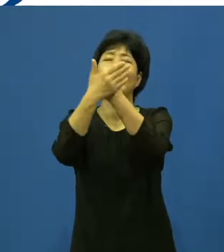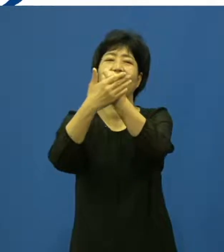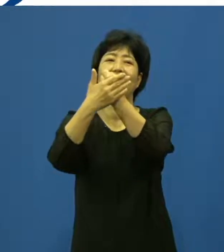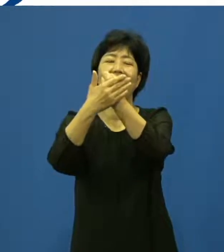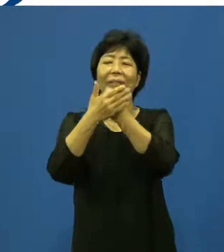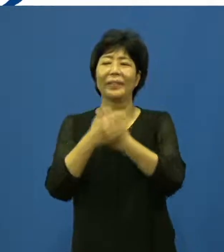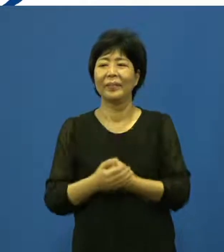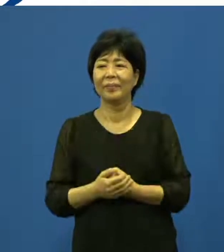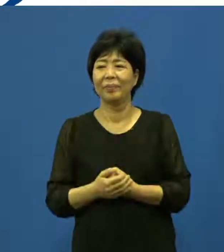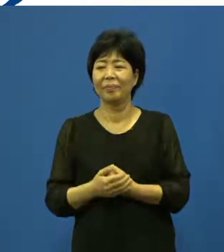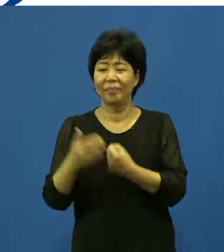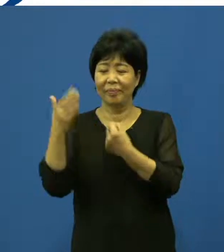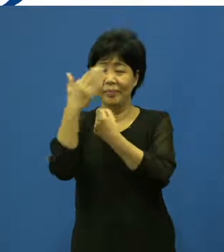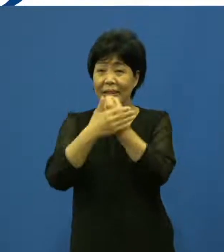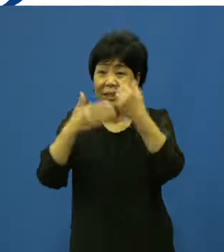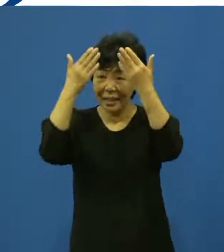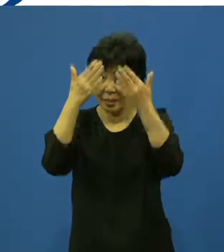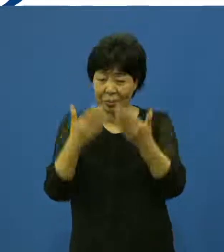그 은혜를 받아 누리세요.